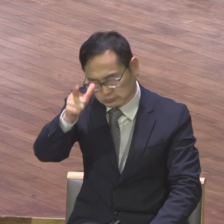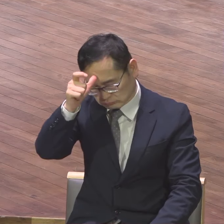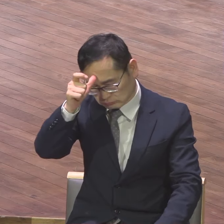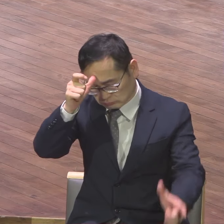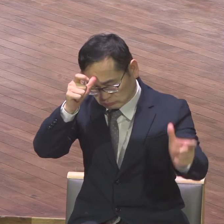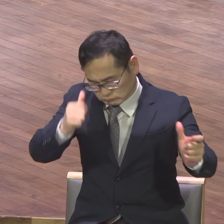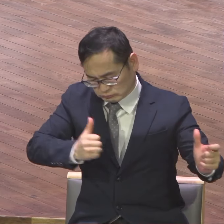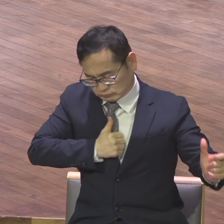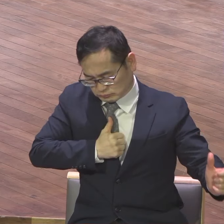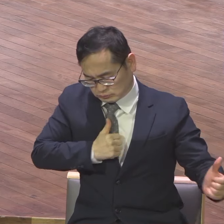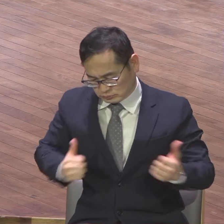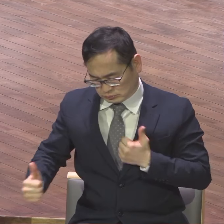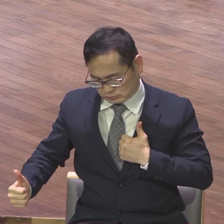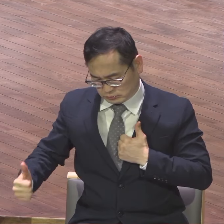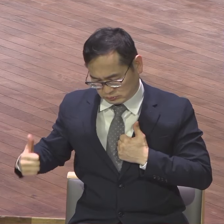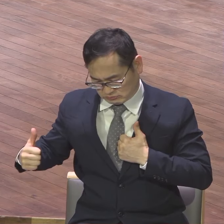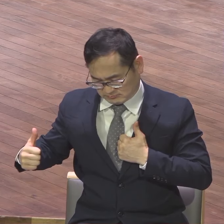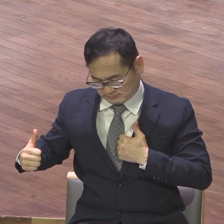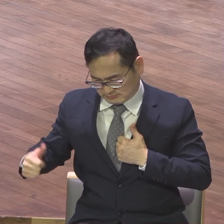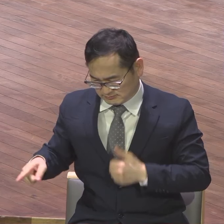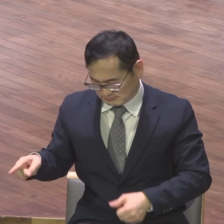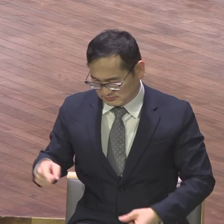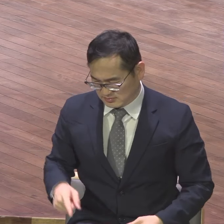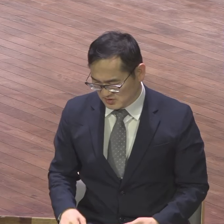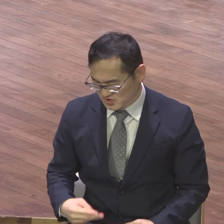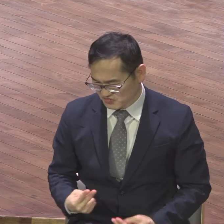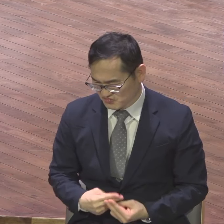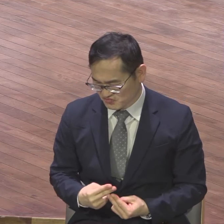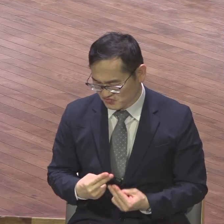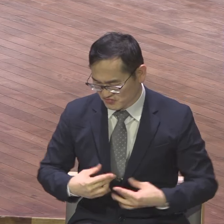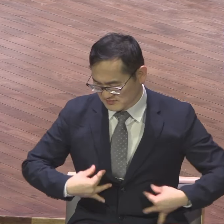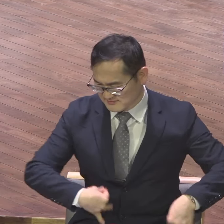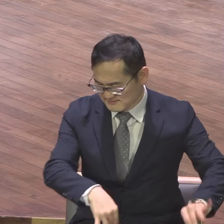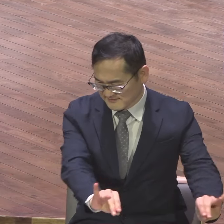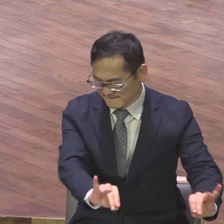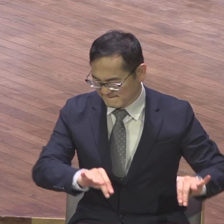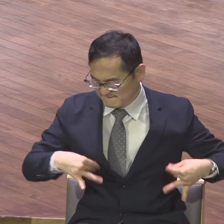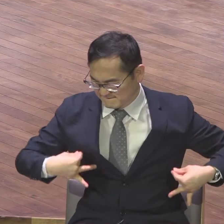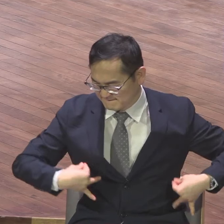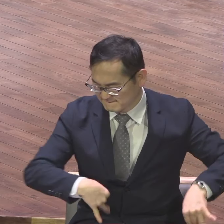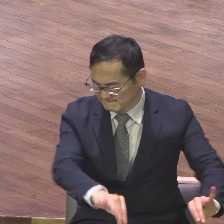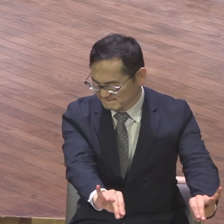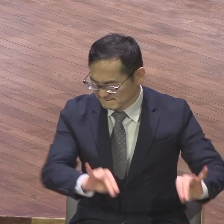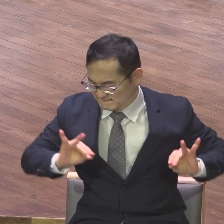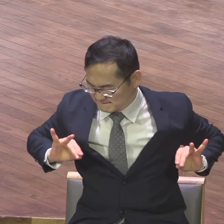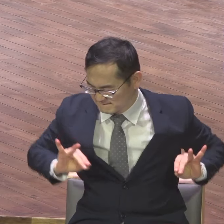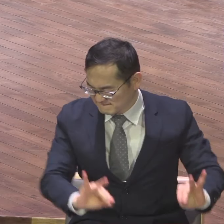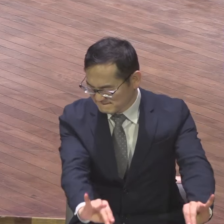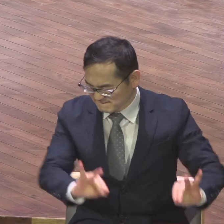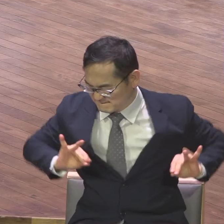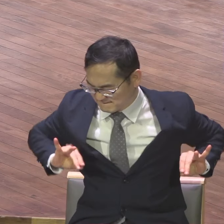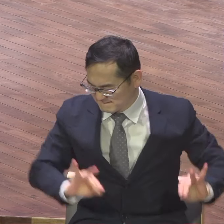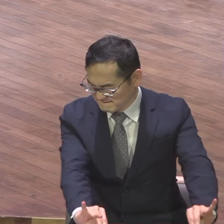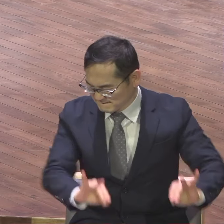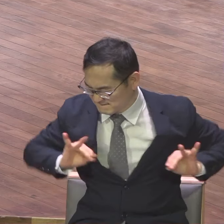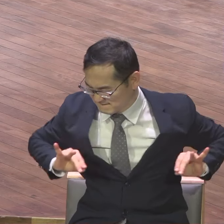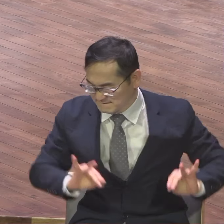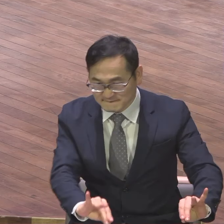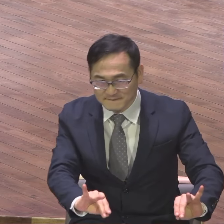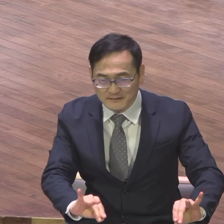말을. 3일간 두고 보자. 칼을 밤새도록 가라. 밤새도록. 잠도 안 자고 가라.